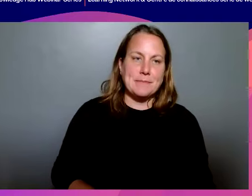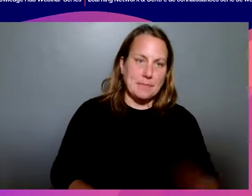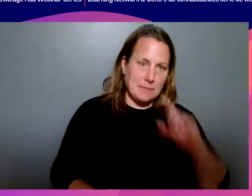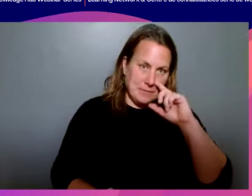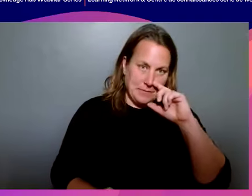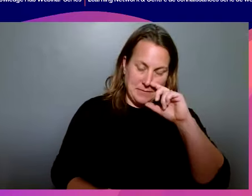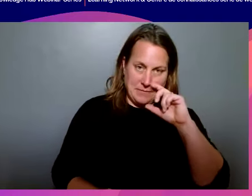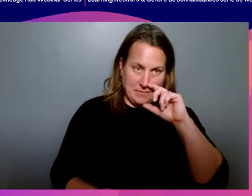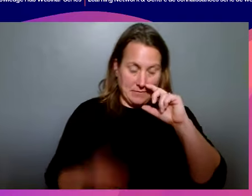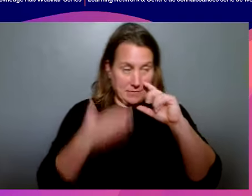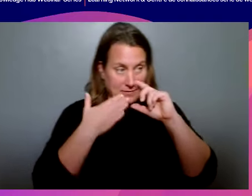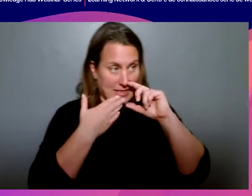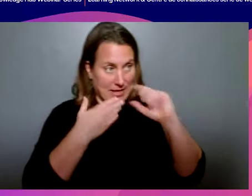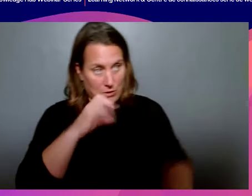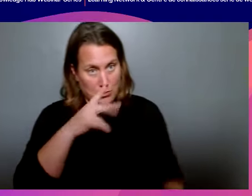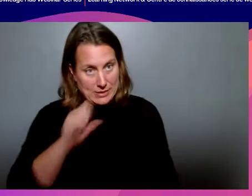Thank you, Christine.